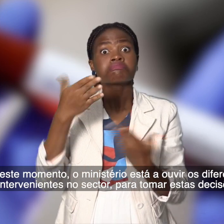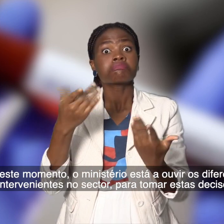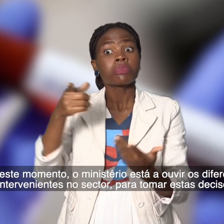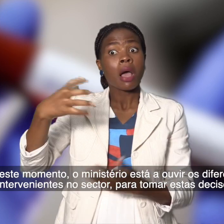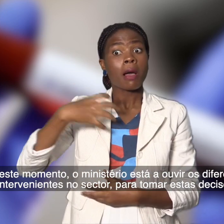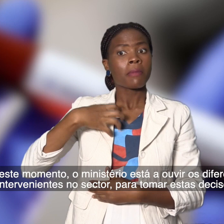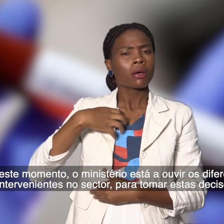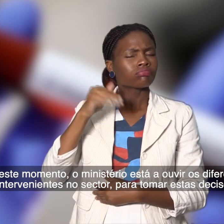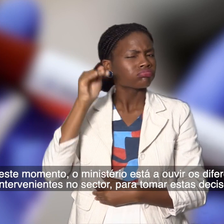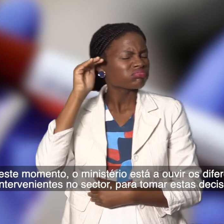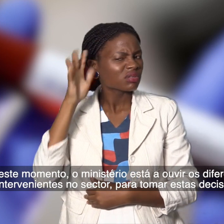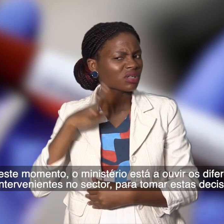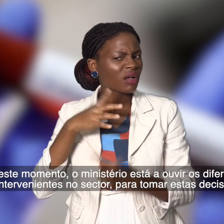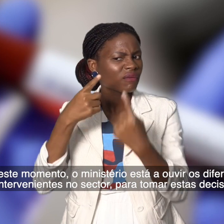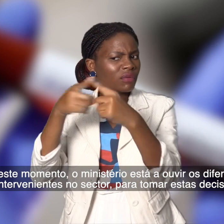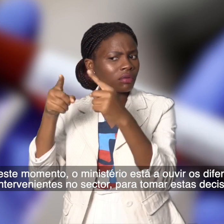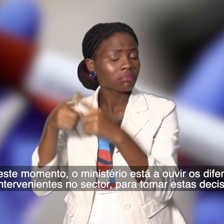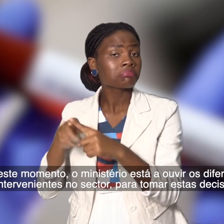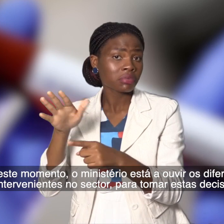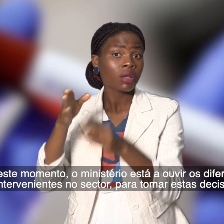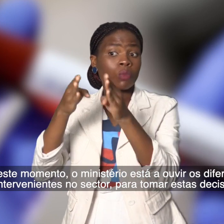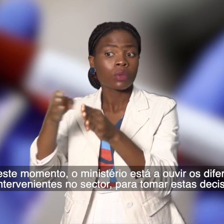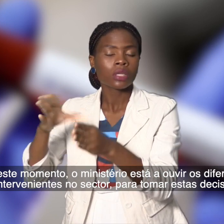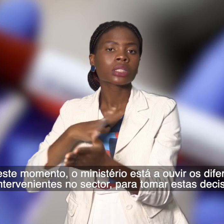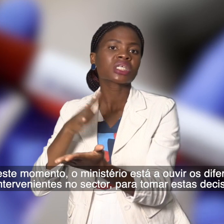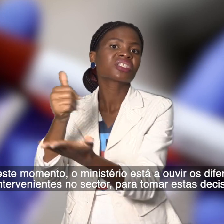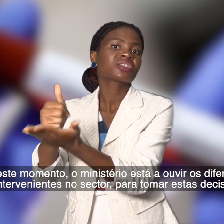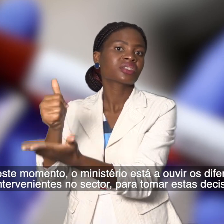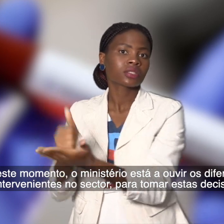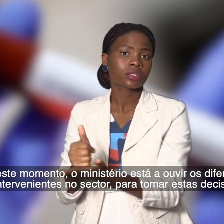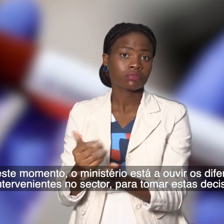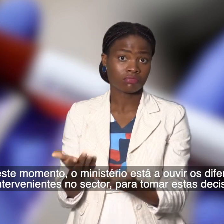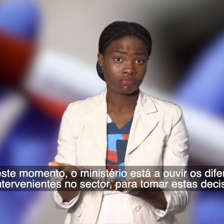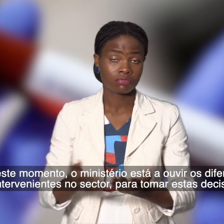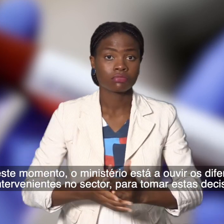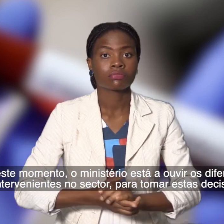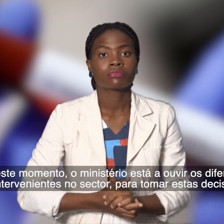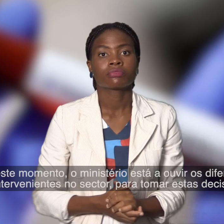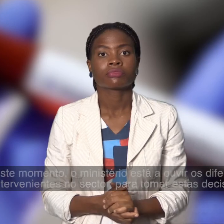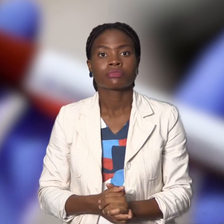Ministério está a ouvir os diferentes intervenientes do setor para tomar estas decisões.